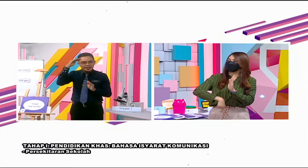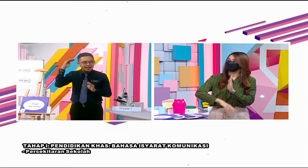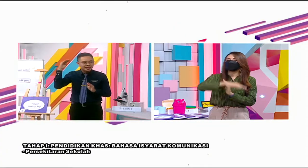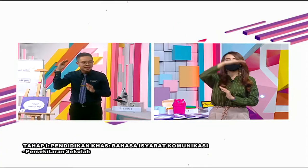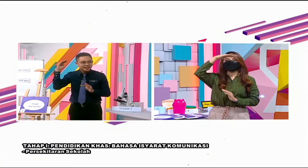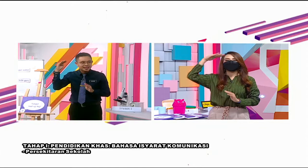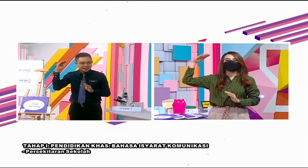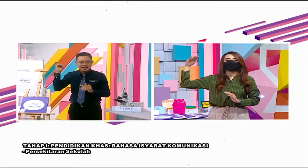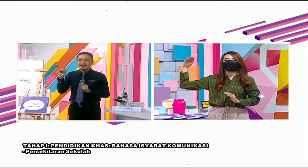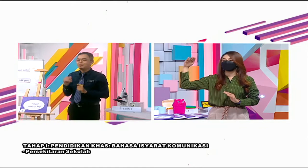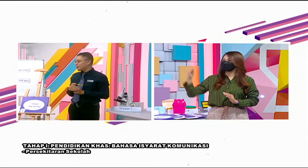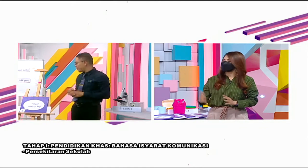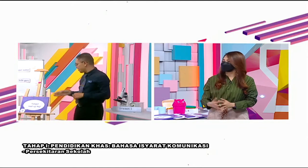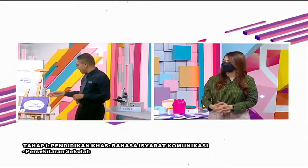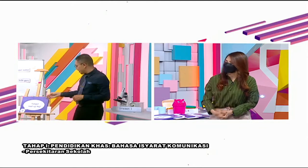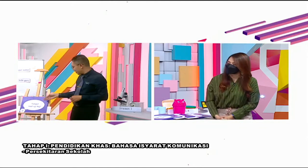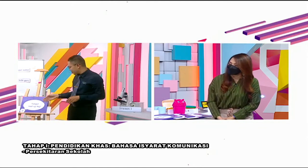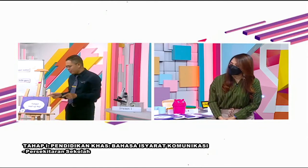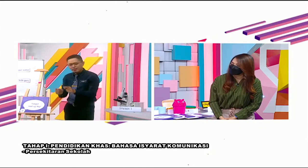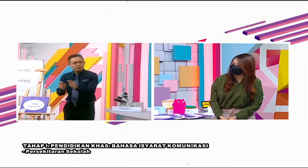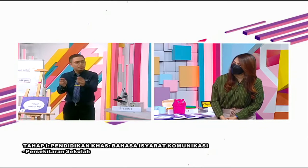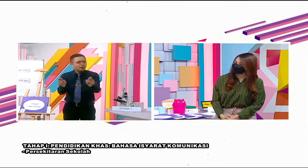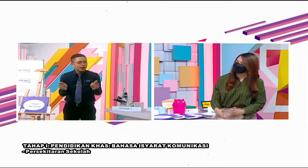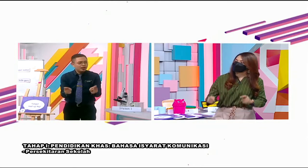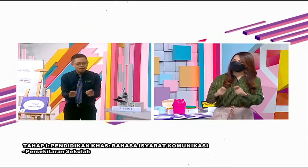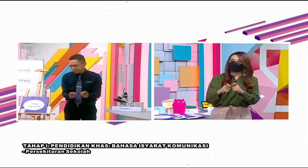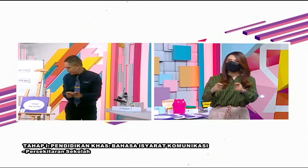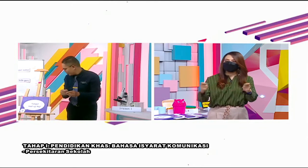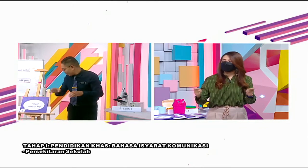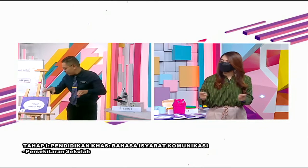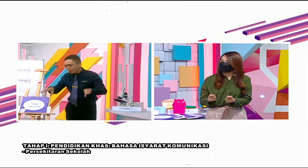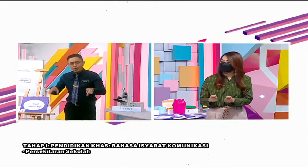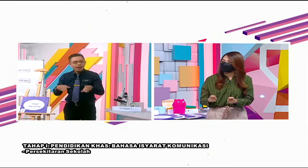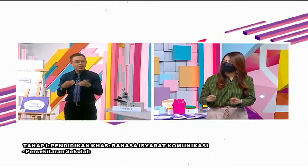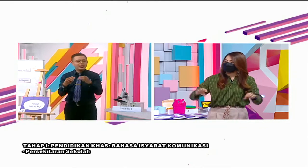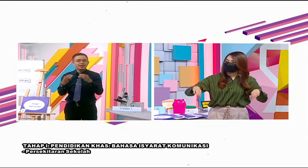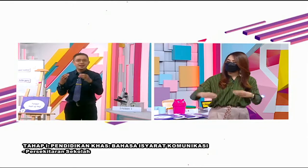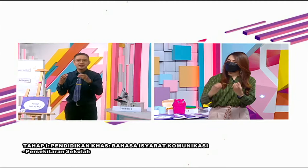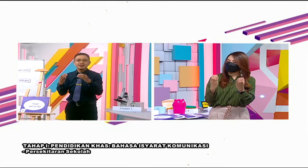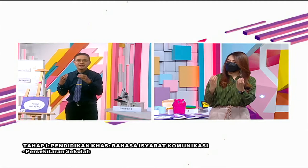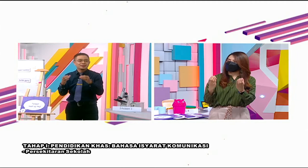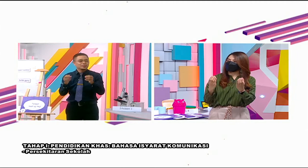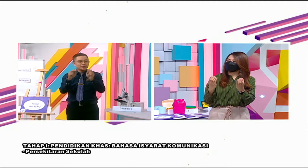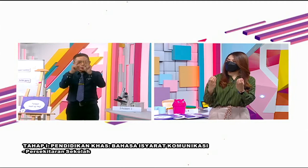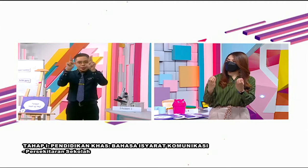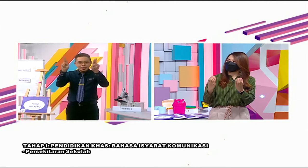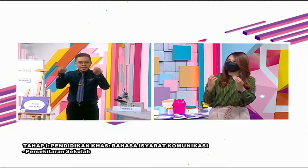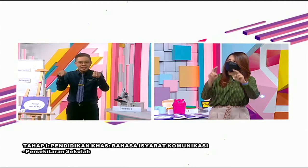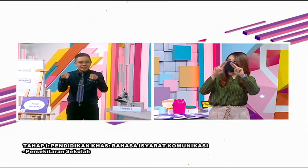Pembayang. Bayang. Pembayangnya? Okey. Tempat. Tempat. Buat. Buat uji.